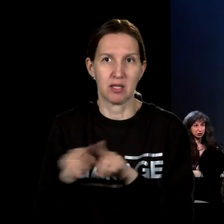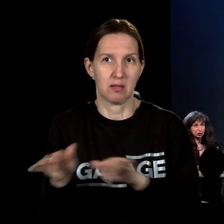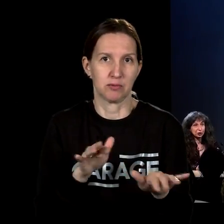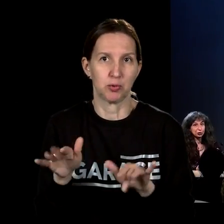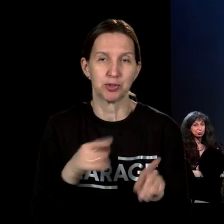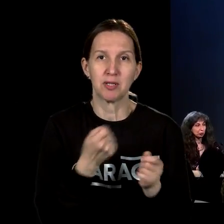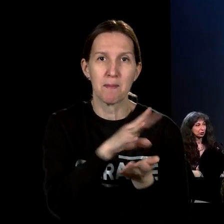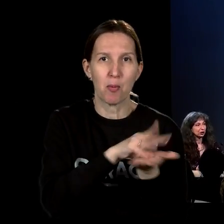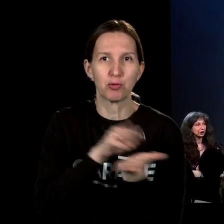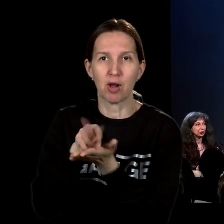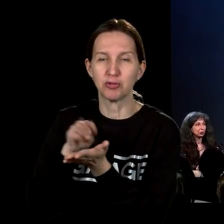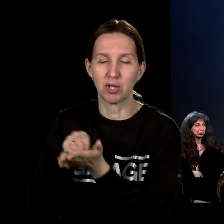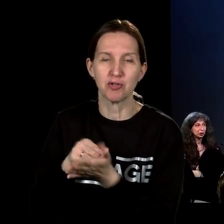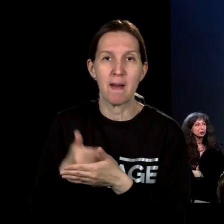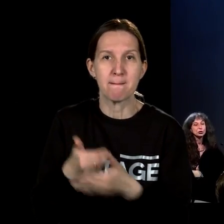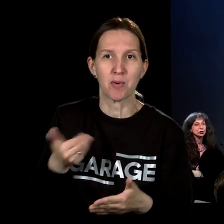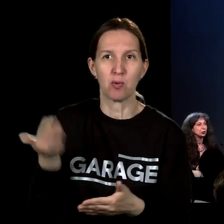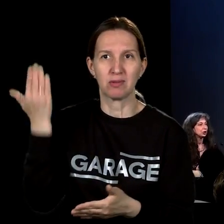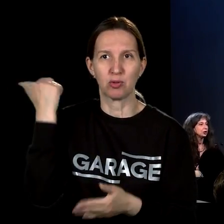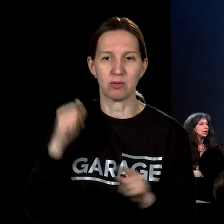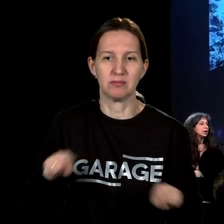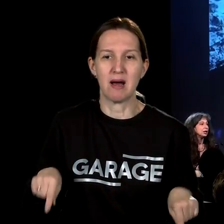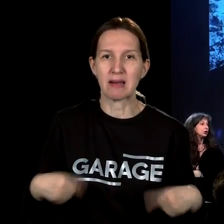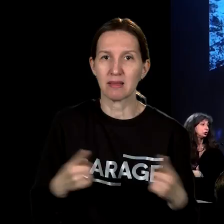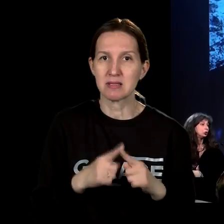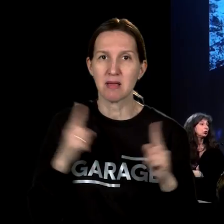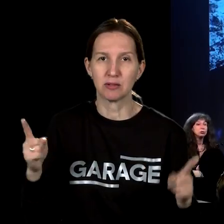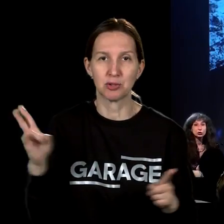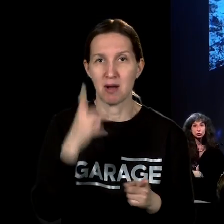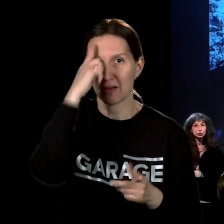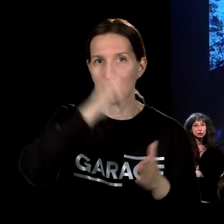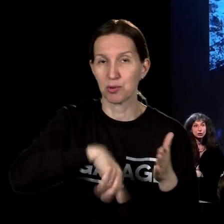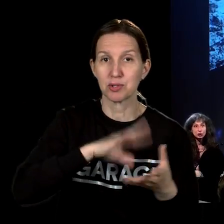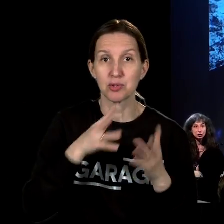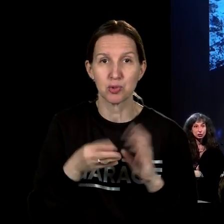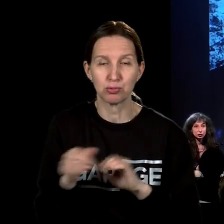вот подражающие проторенессансу религиозные сюжеты. И что тоже было